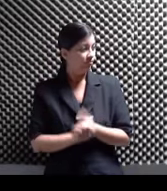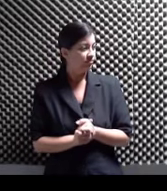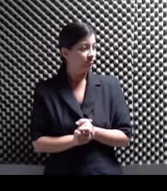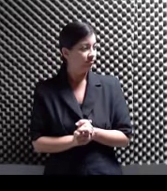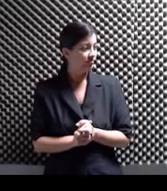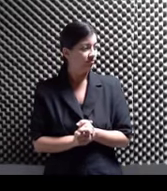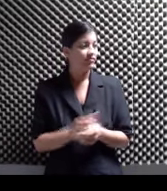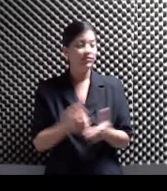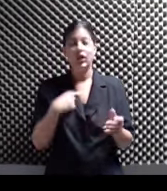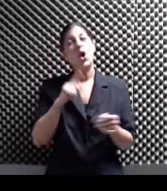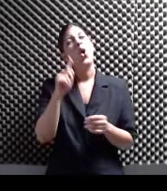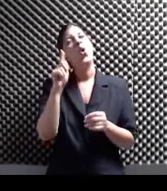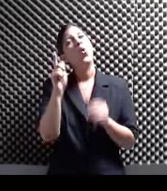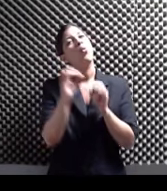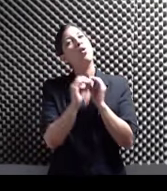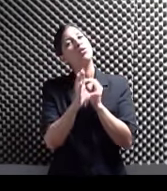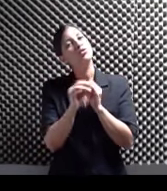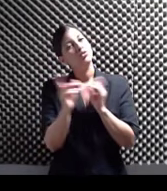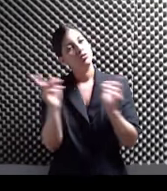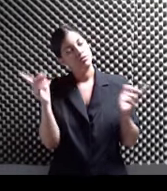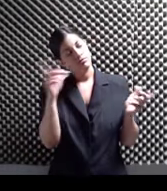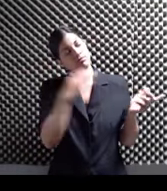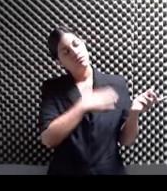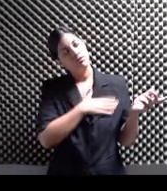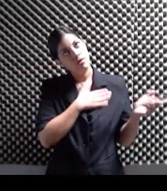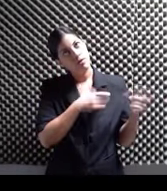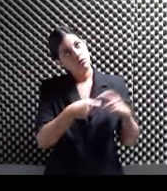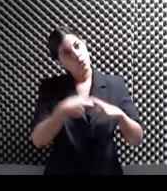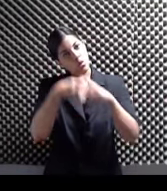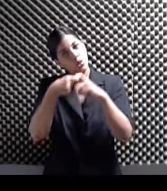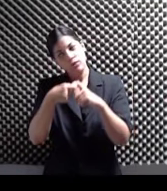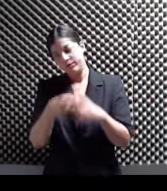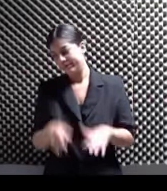vamos a un anuncio porque estos siguen aquí.